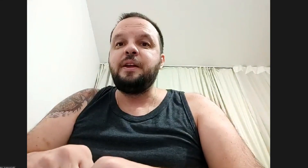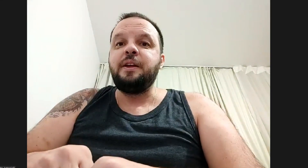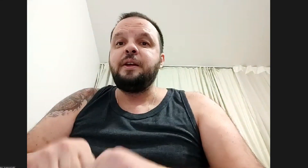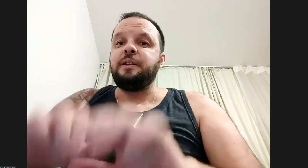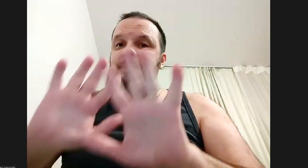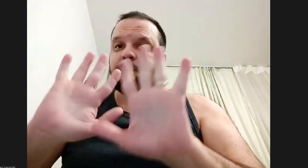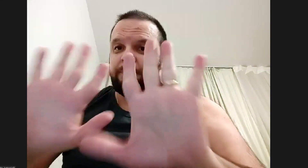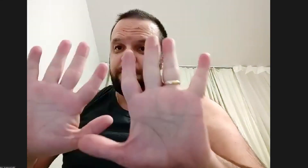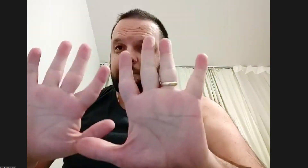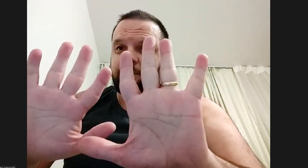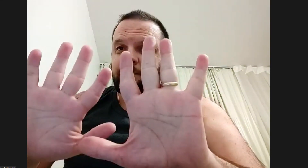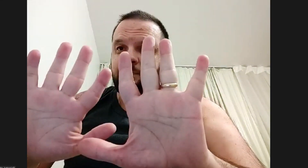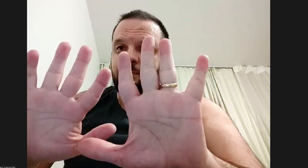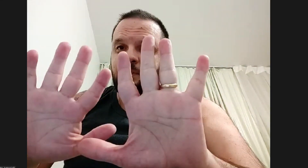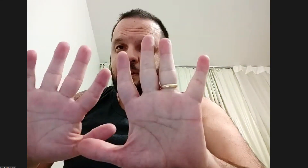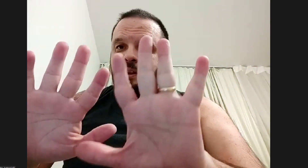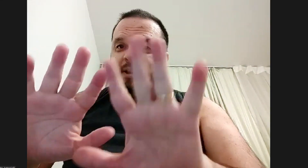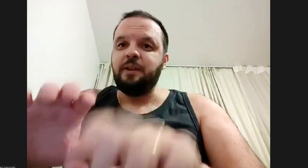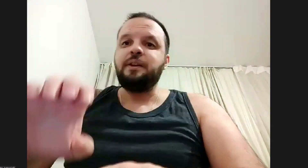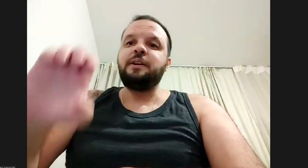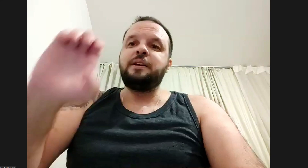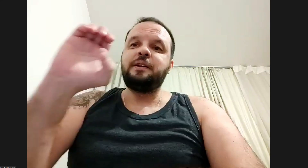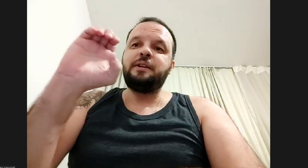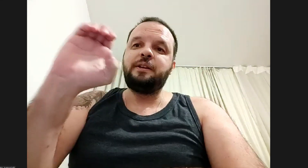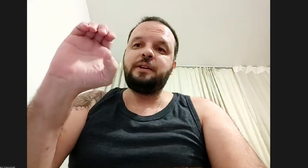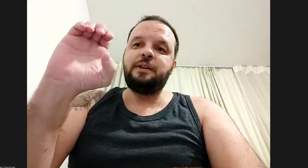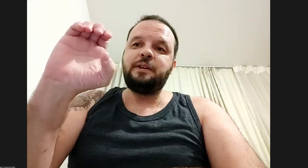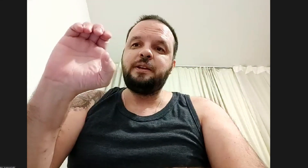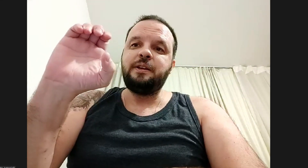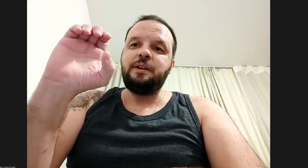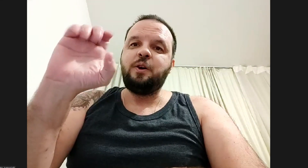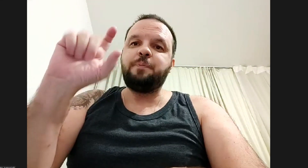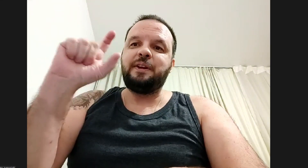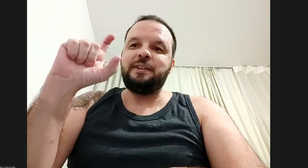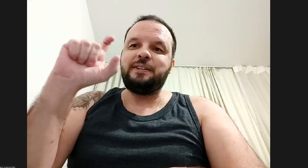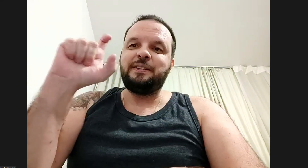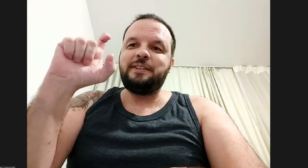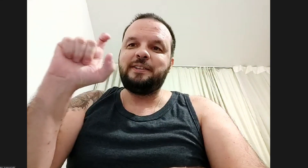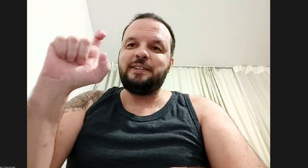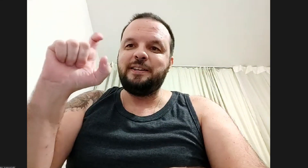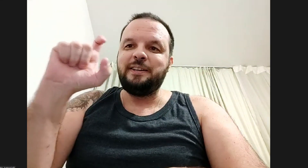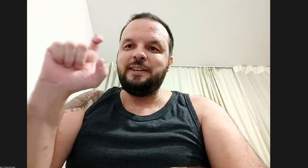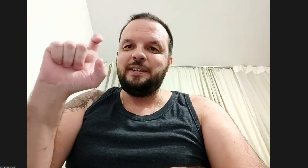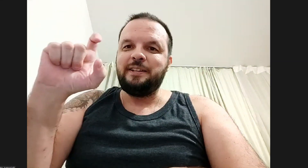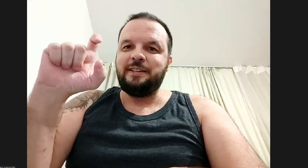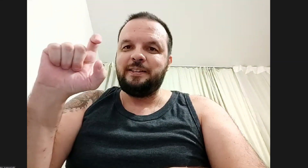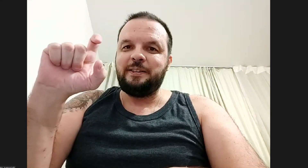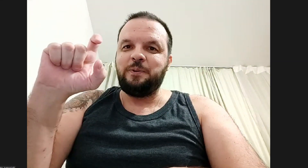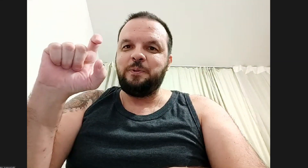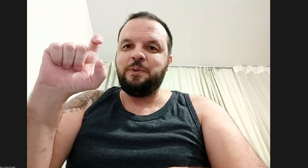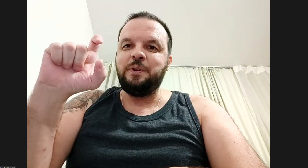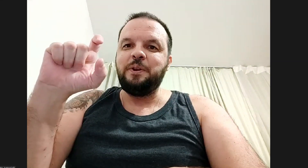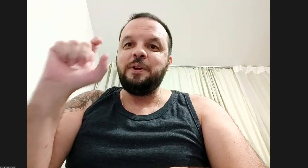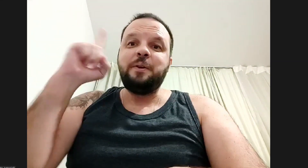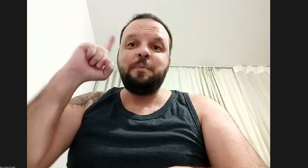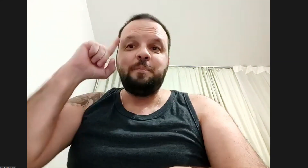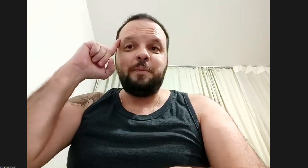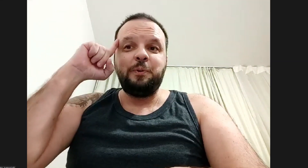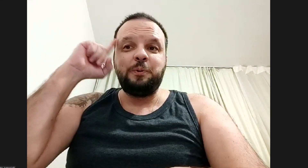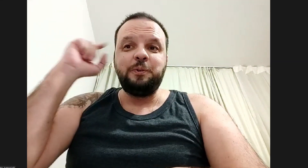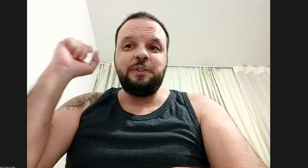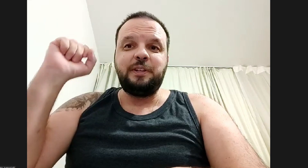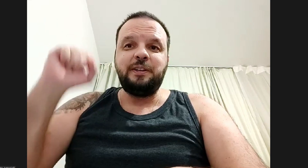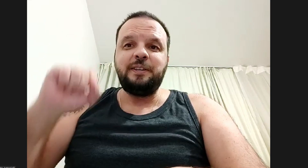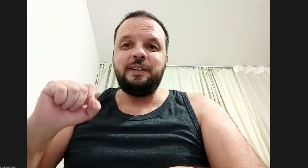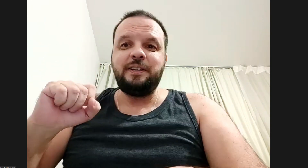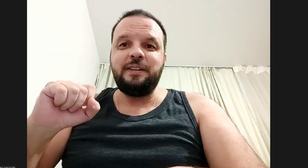Opa. 5